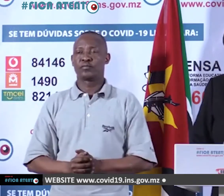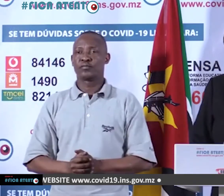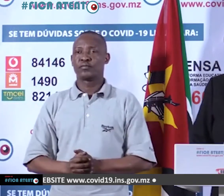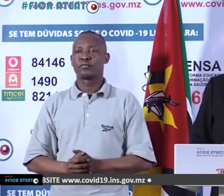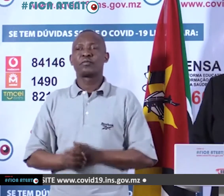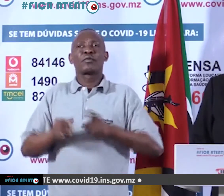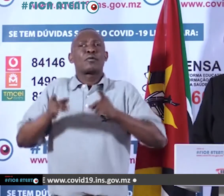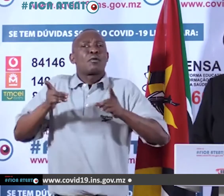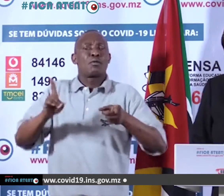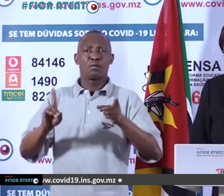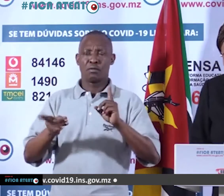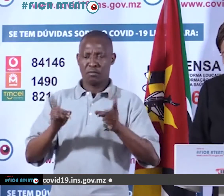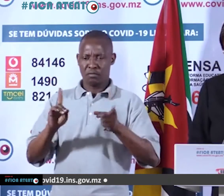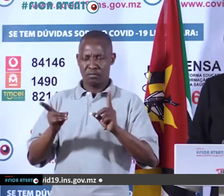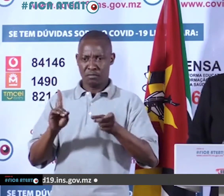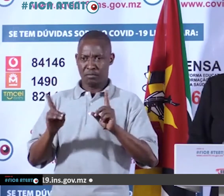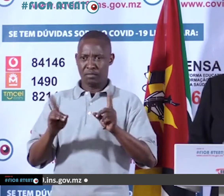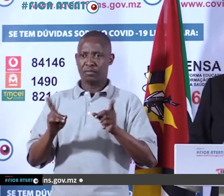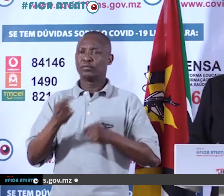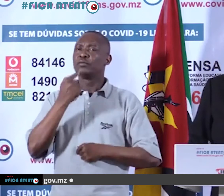Talvez aqui dizer que